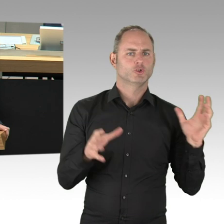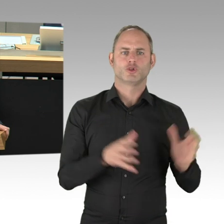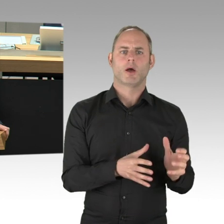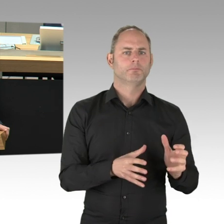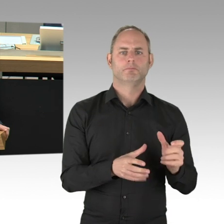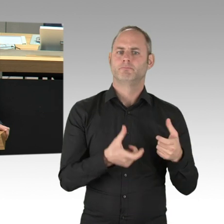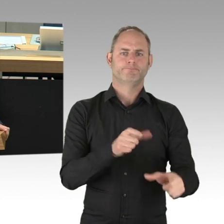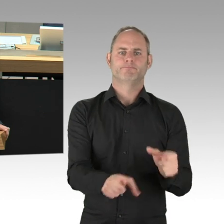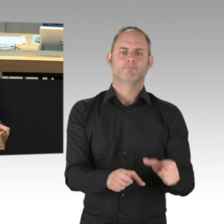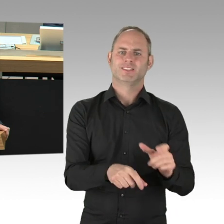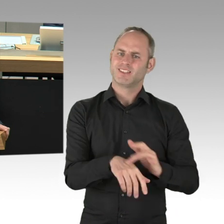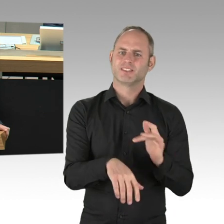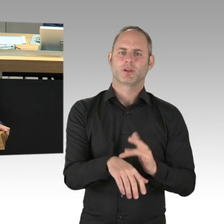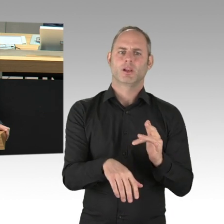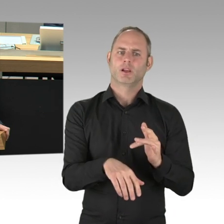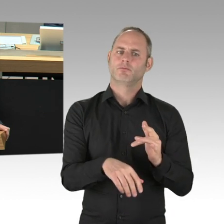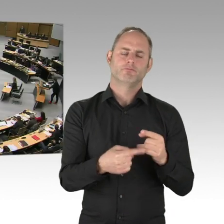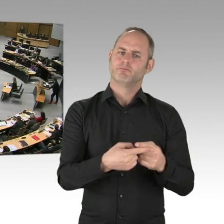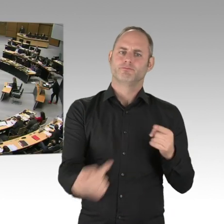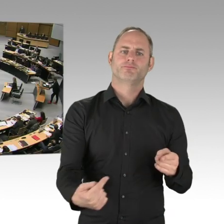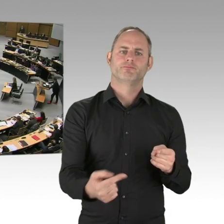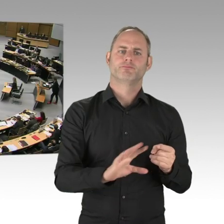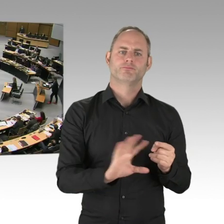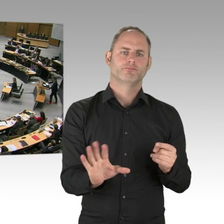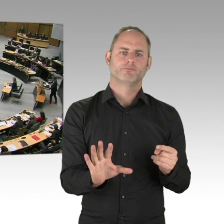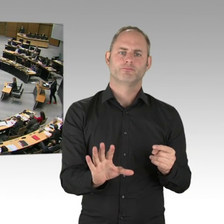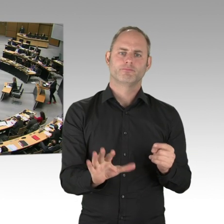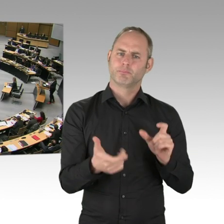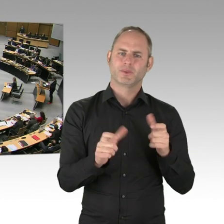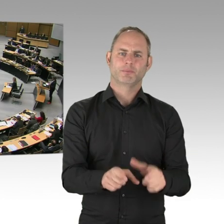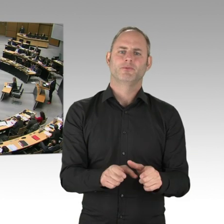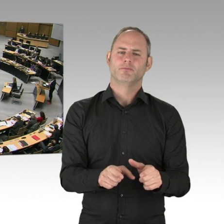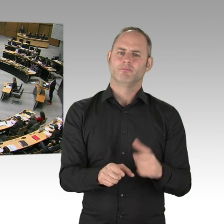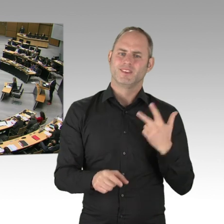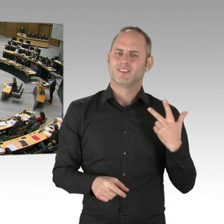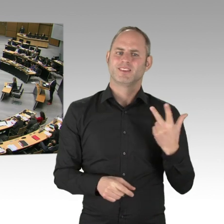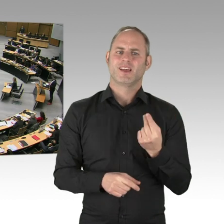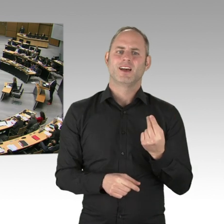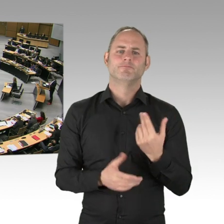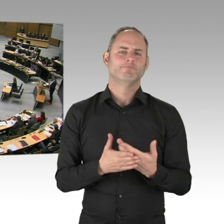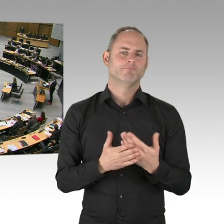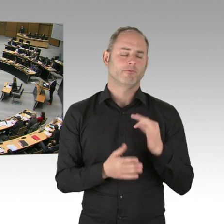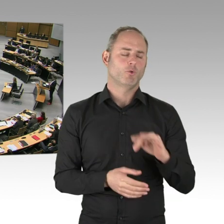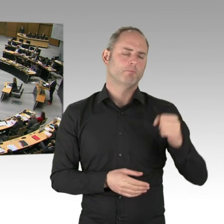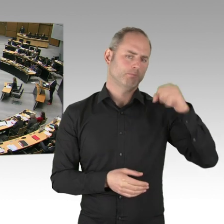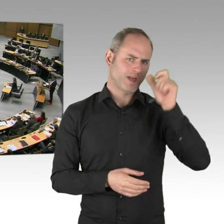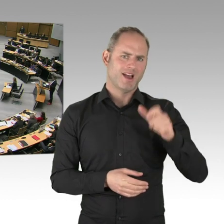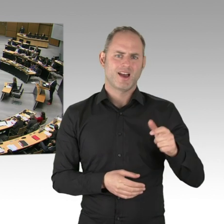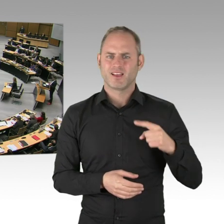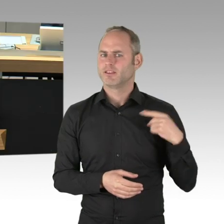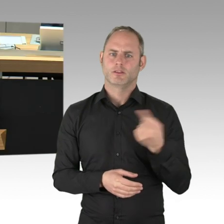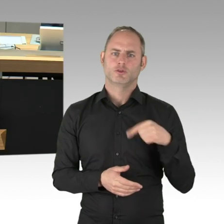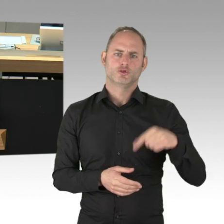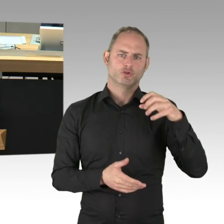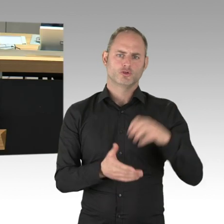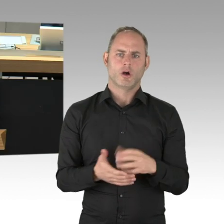Sensibilisieren, entgegenstellen, bekämpfen, meine Damen und Herren. Genau das steckt hinter dem Landeskonzept zur Weiterentwicklung der